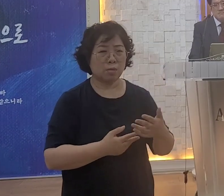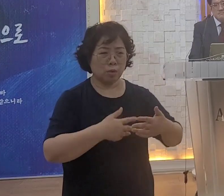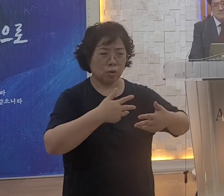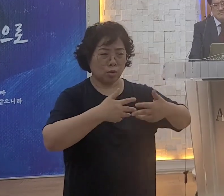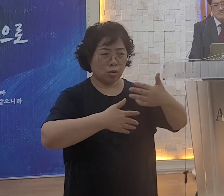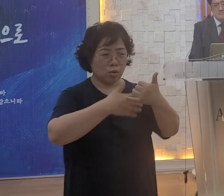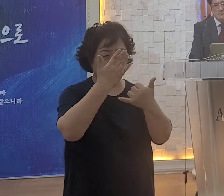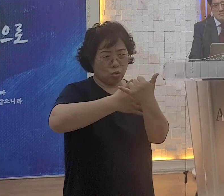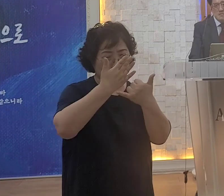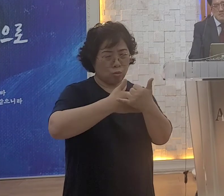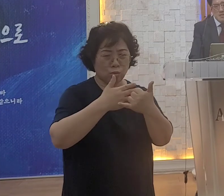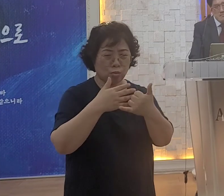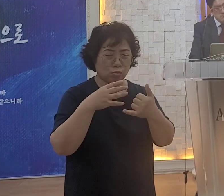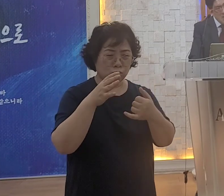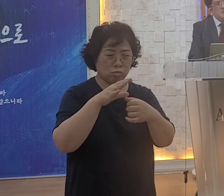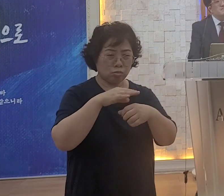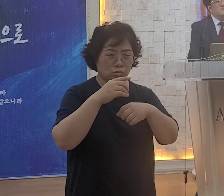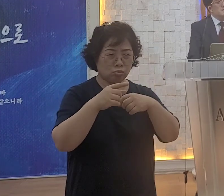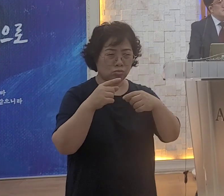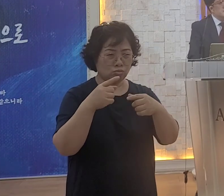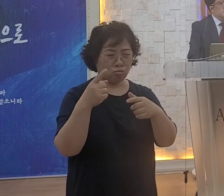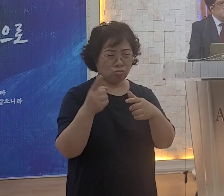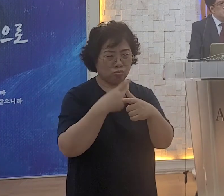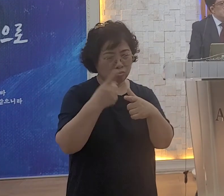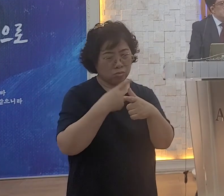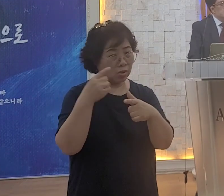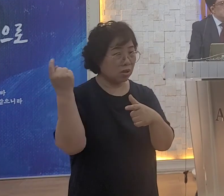마세요. 제가 부탁드립니다.